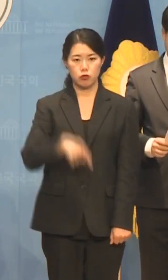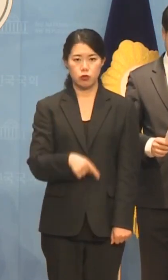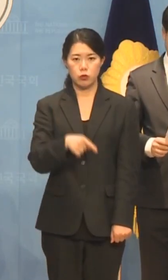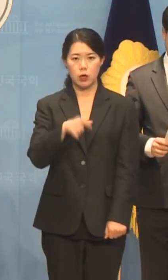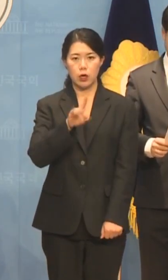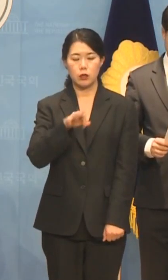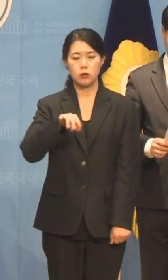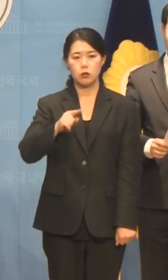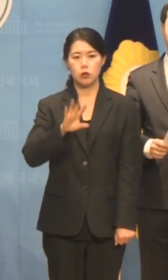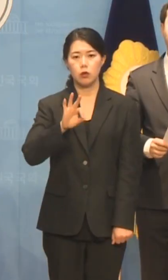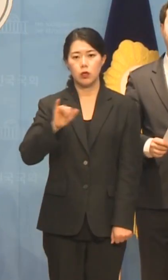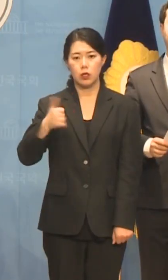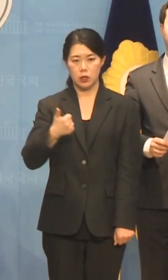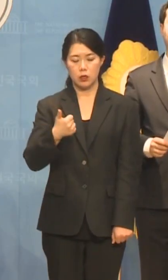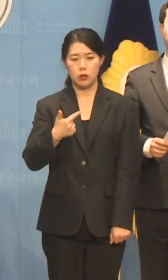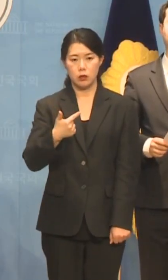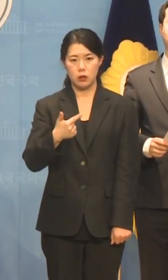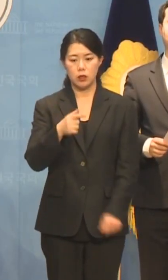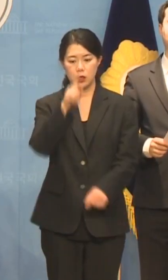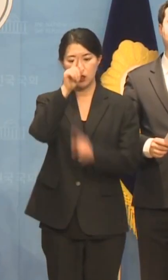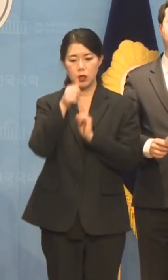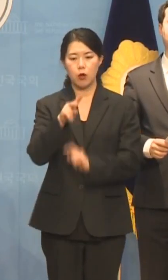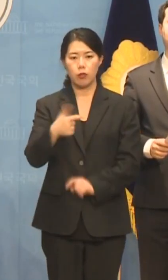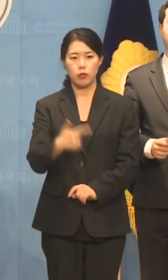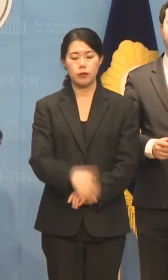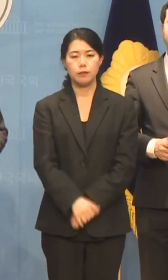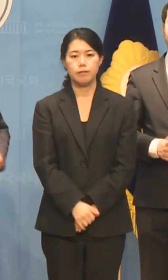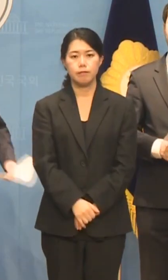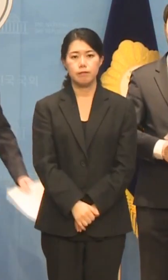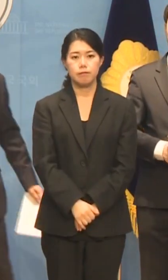김지호, 유삼영, 이지연, 이현, 일동.